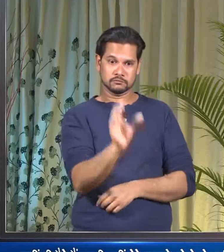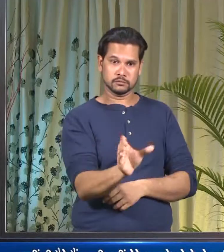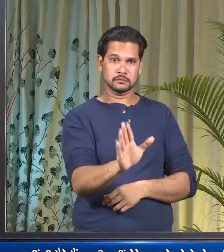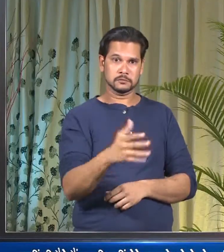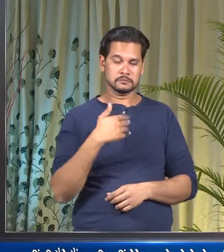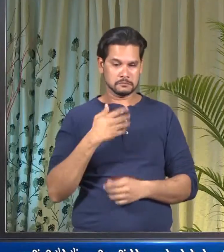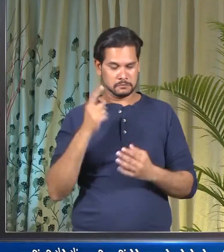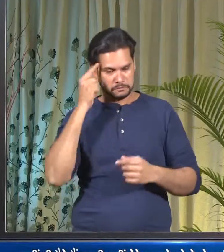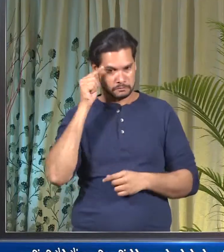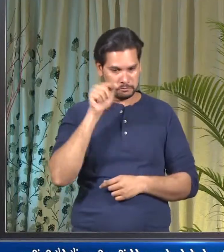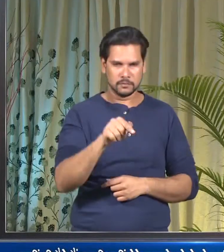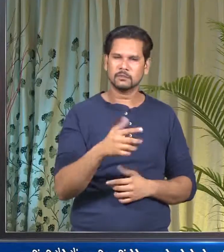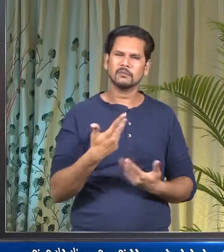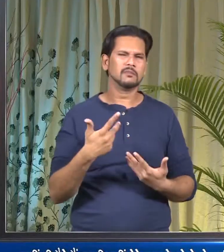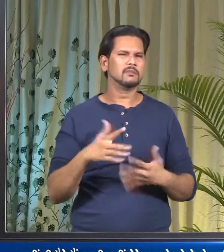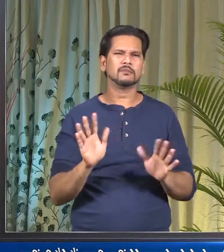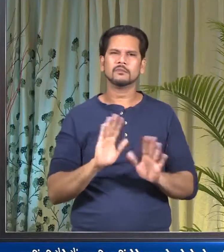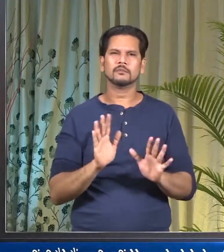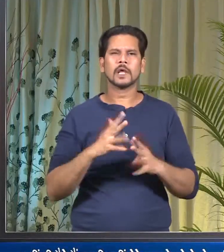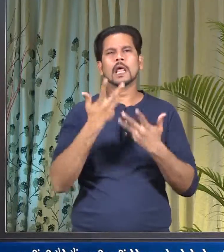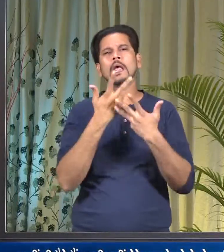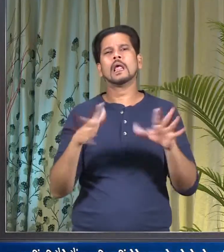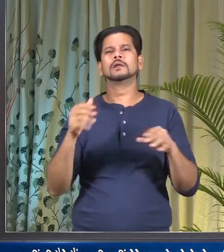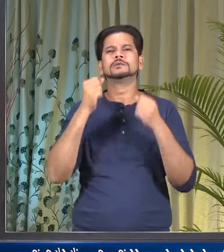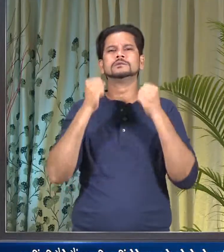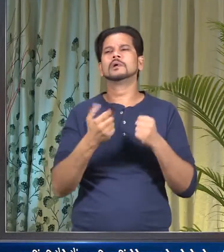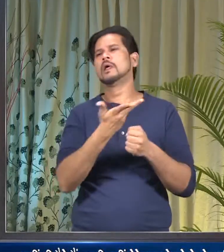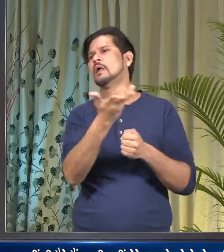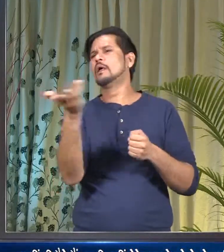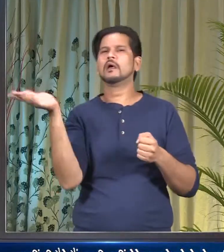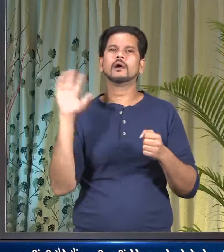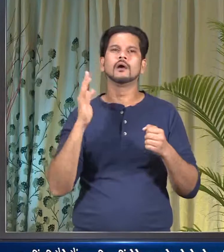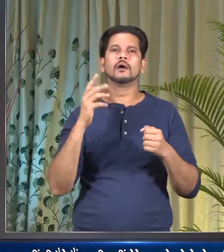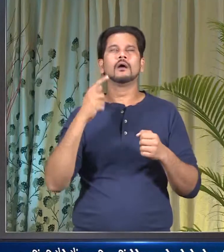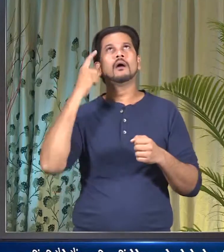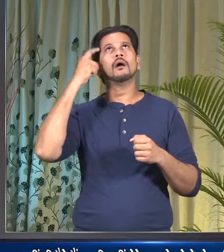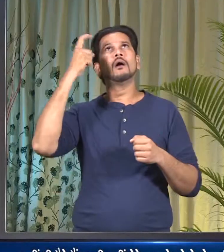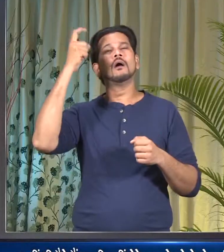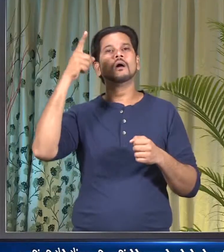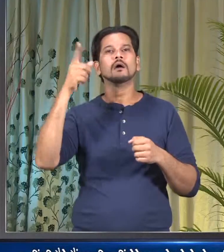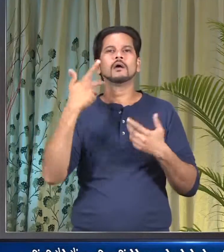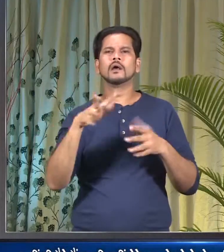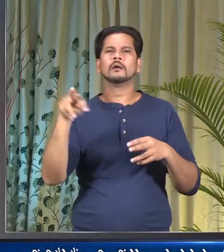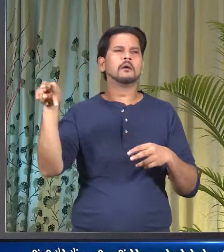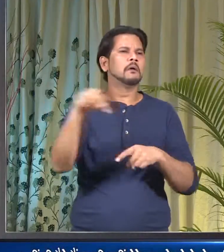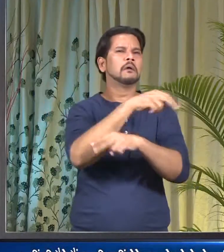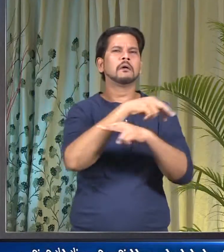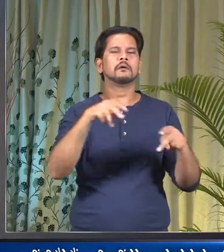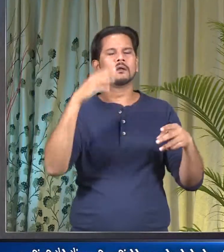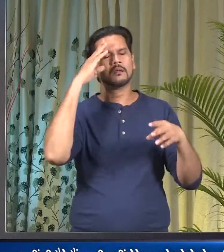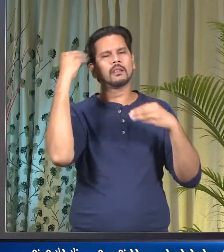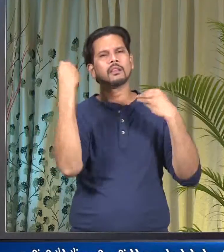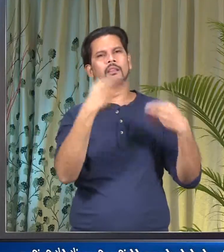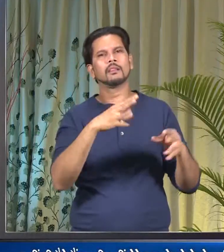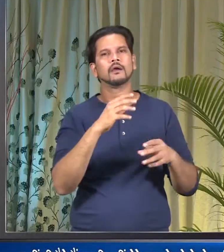कहीं भी बैठे होंगे एक आंद के पलों में खो जाएंगे पास में से कोई गुजर जाता है पता नहीं